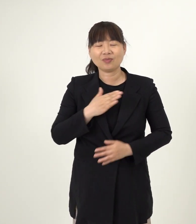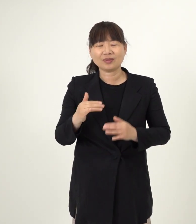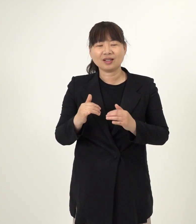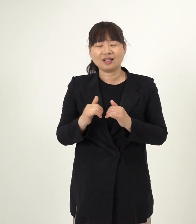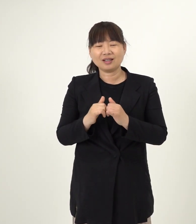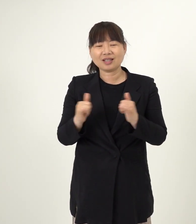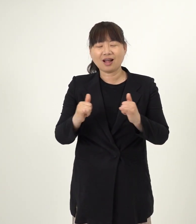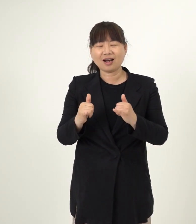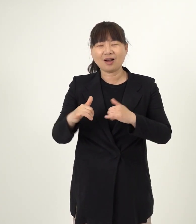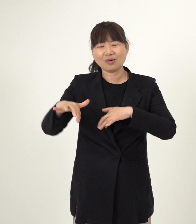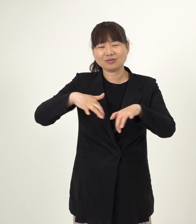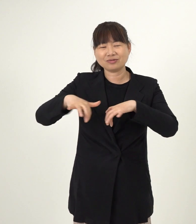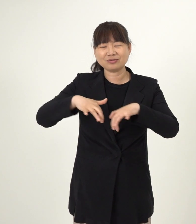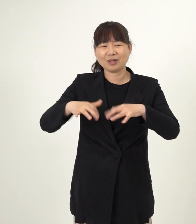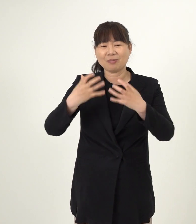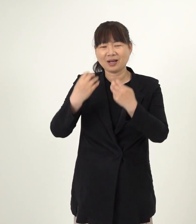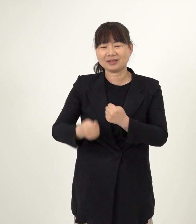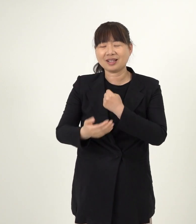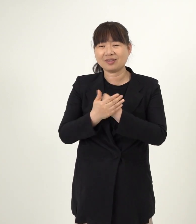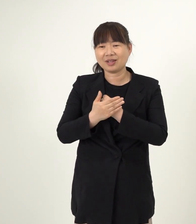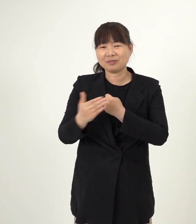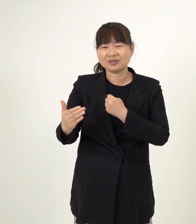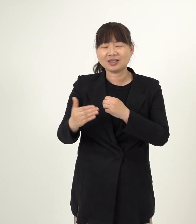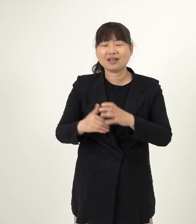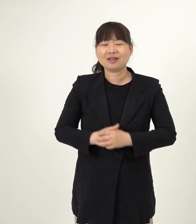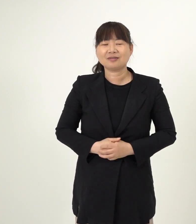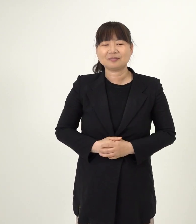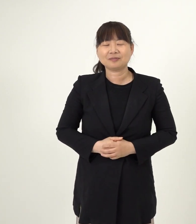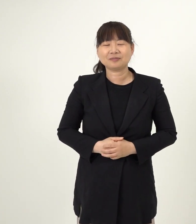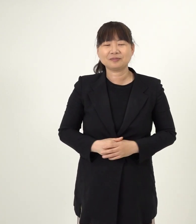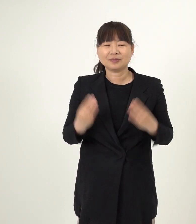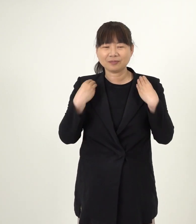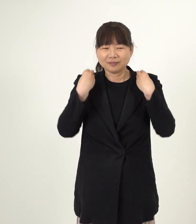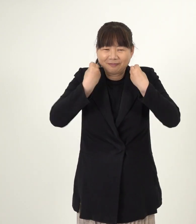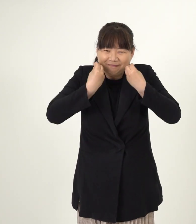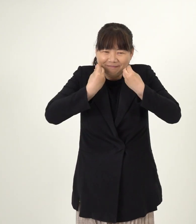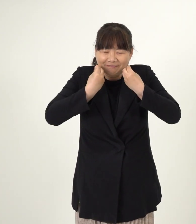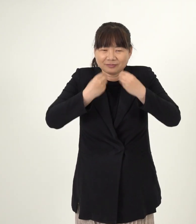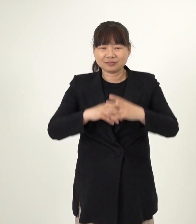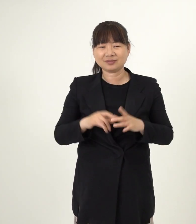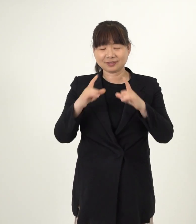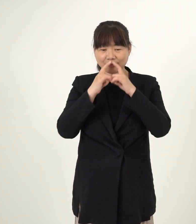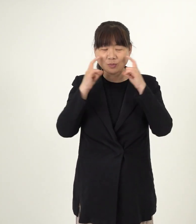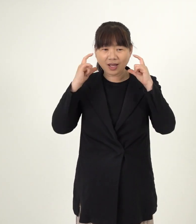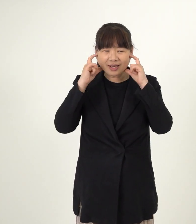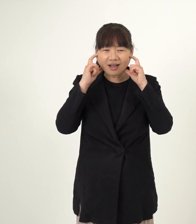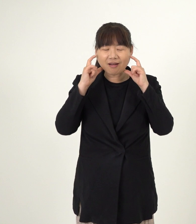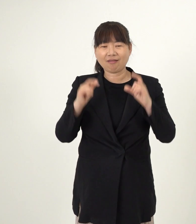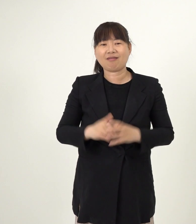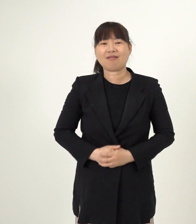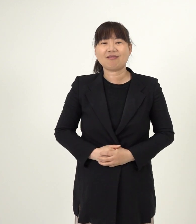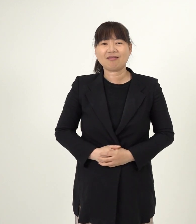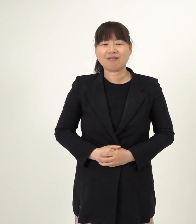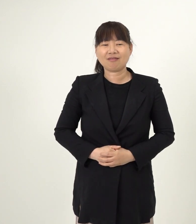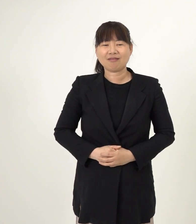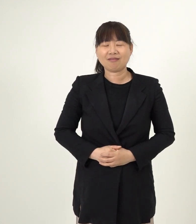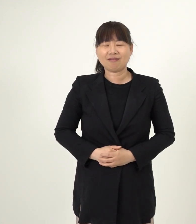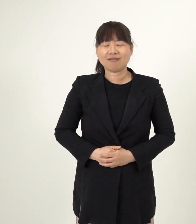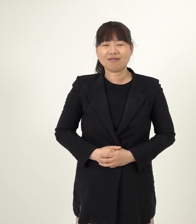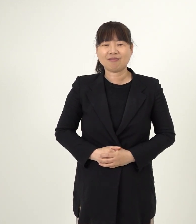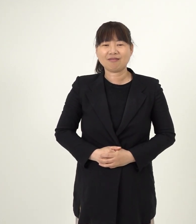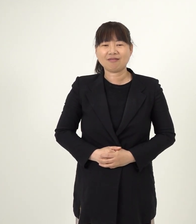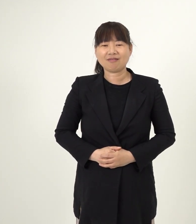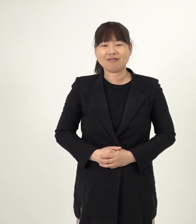사람들 북적거리는데 가서 이제 철저히 깃 올리고 마스크 쓰고 이러고